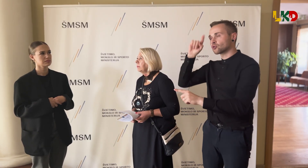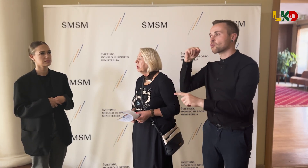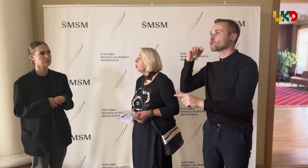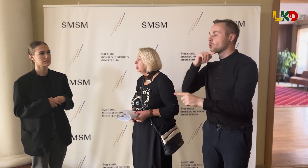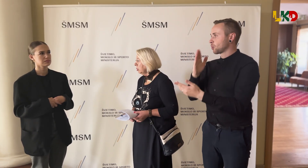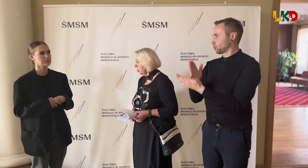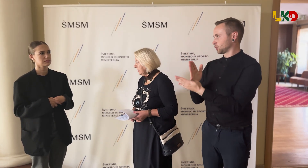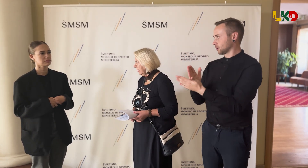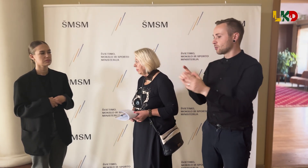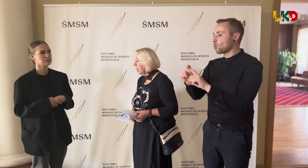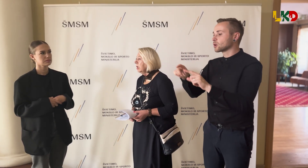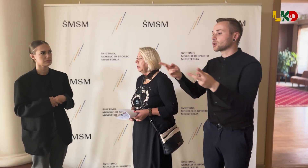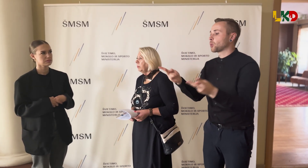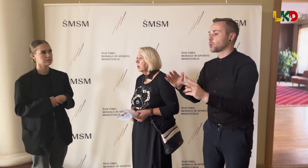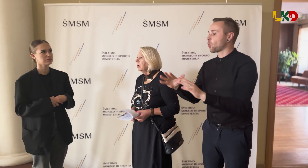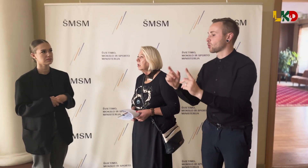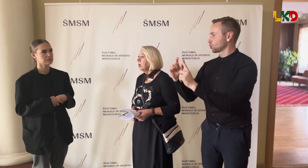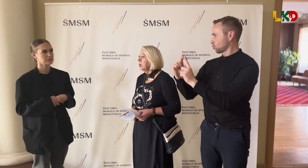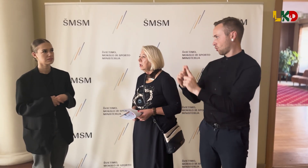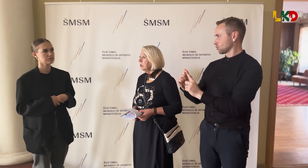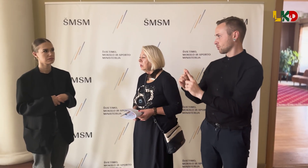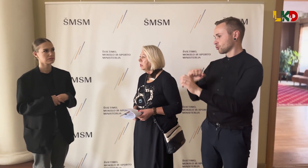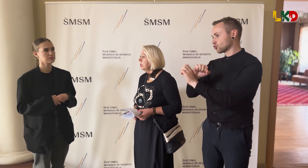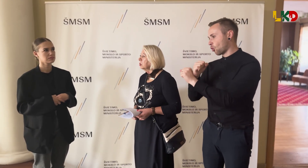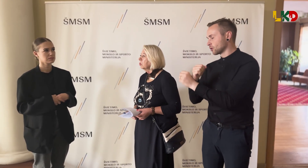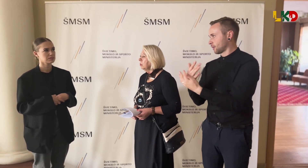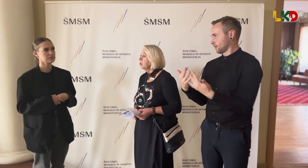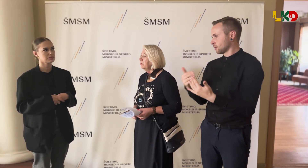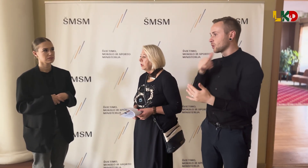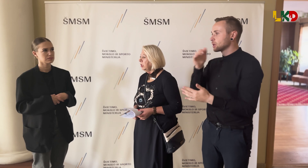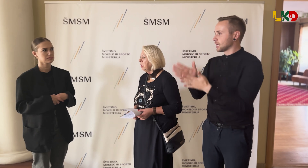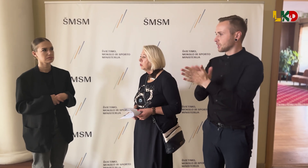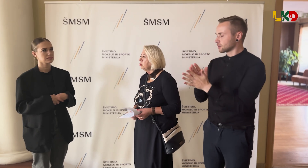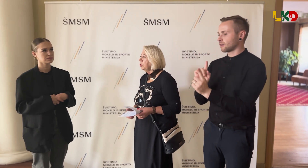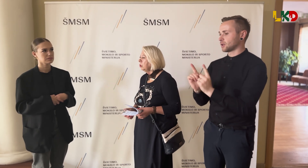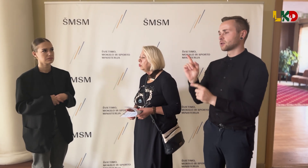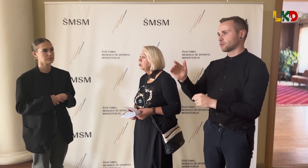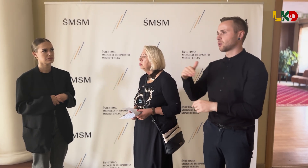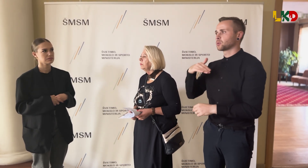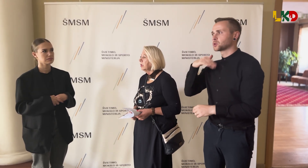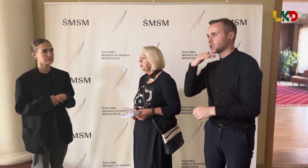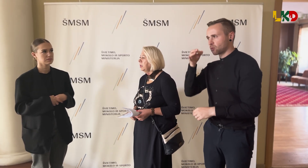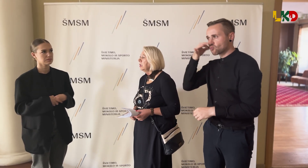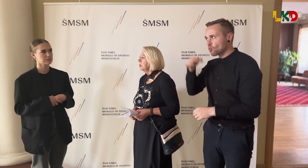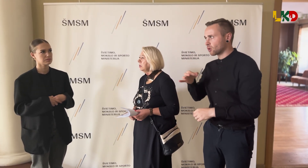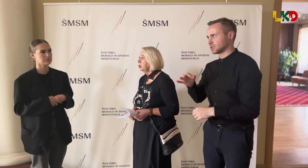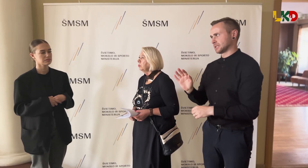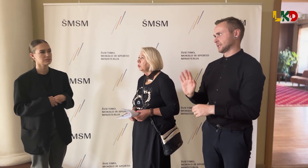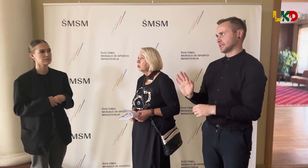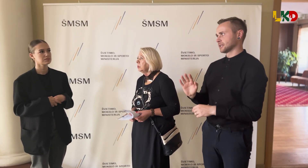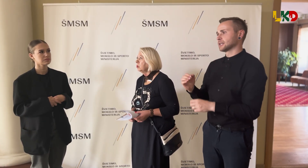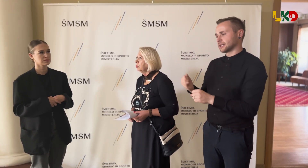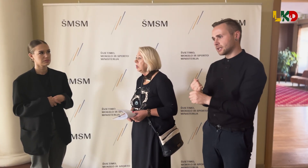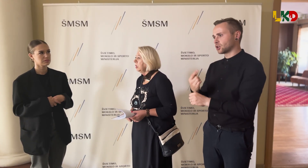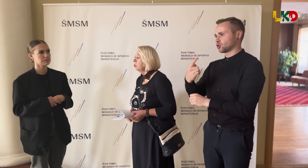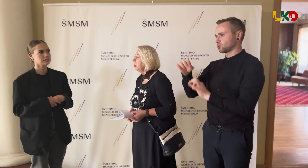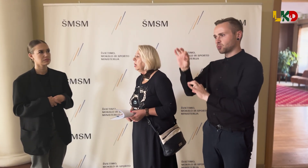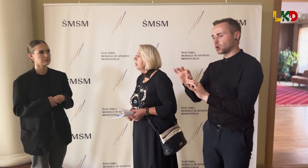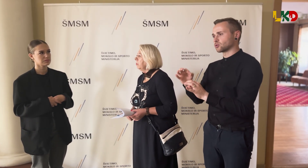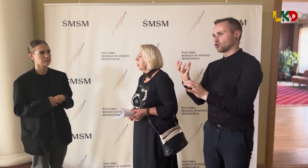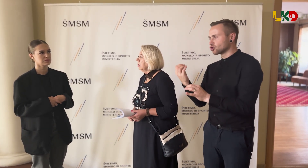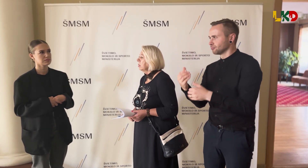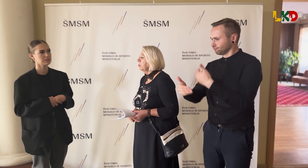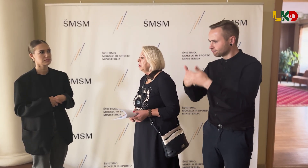įžodingas mokyklos. Nepakanka gestų kalbos vertėjams tų įgūdžių, kad jie šitą procesą